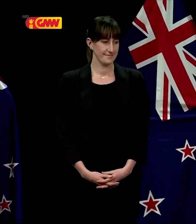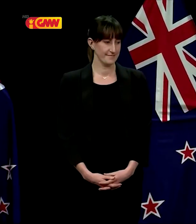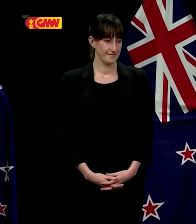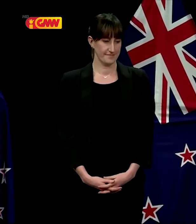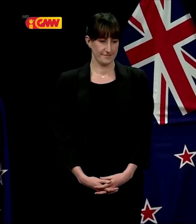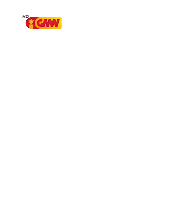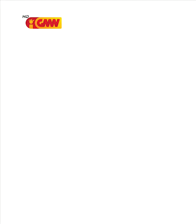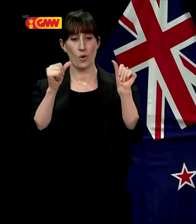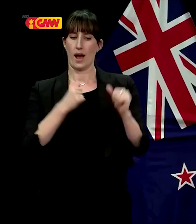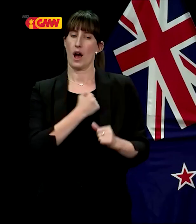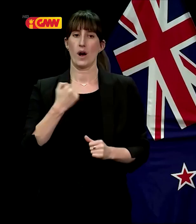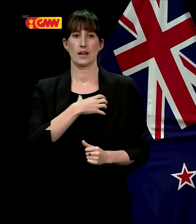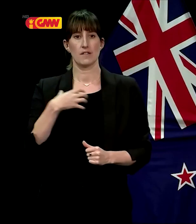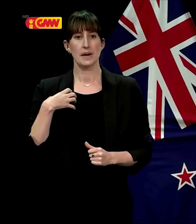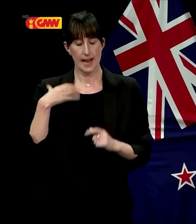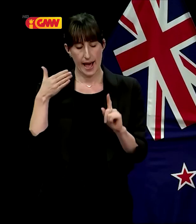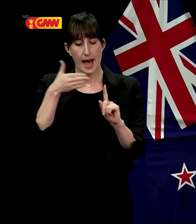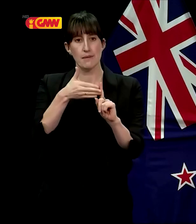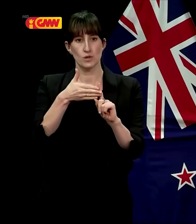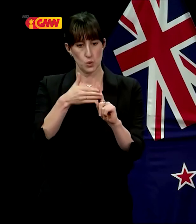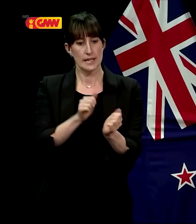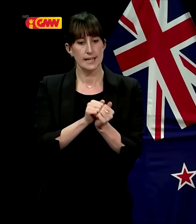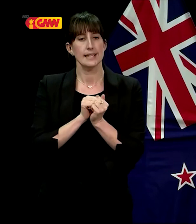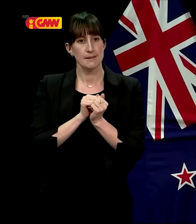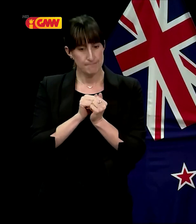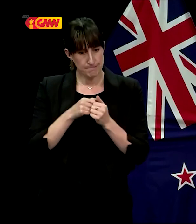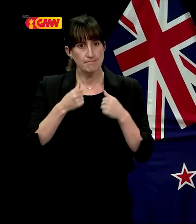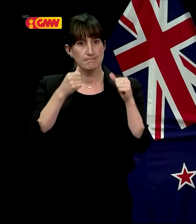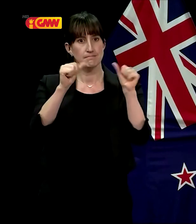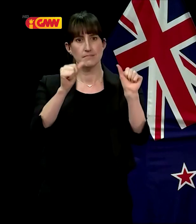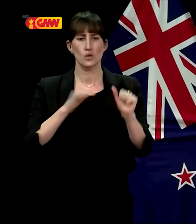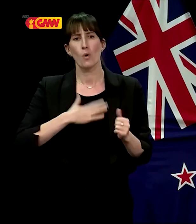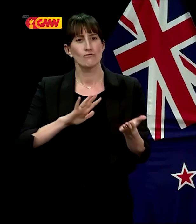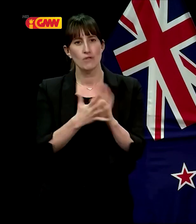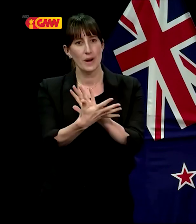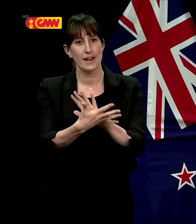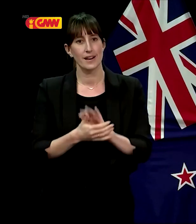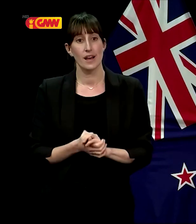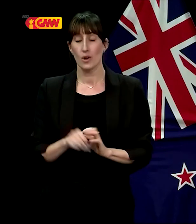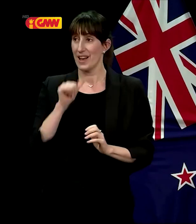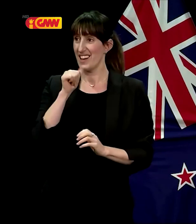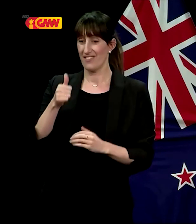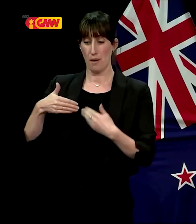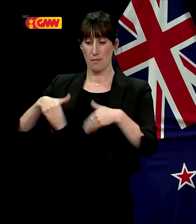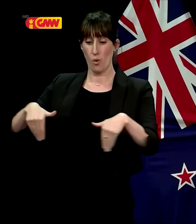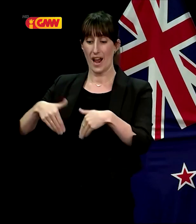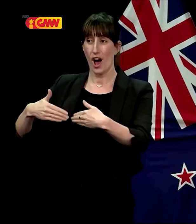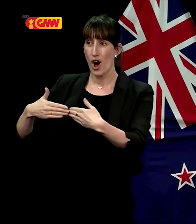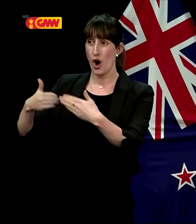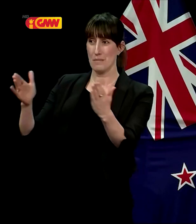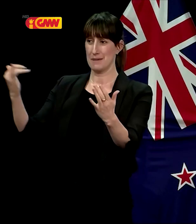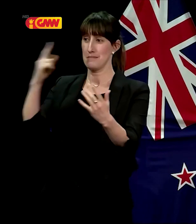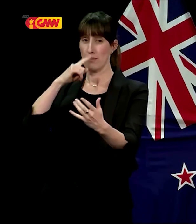Primeira-ministra Nova Zelândia, Jacinda Ardern, ele russe conferência imprensa na Berelisa e Wellington, Hateten, fronteira país nesse continua